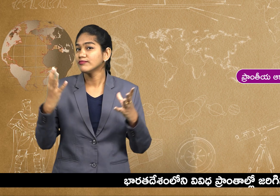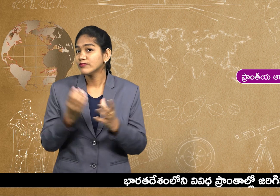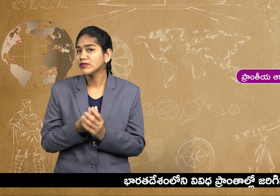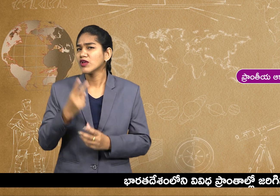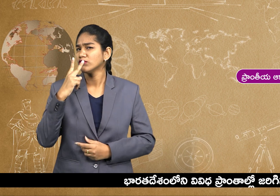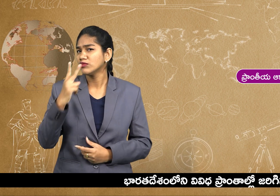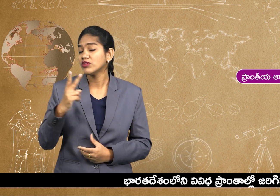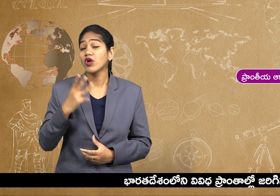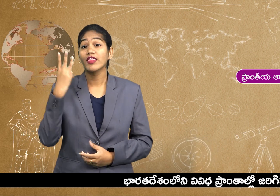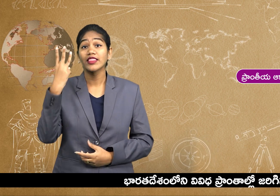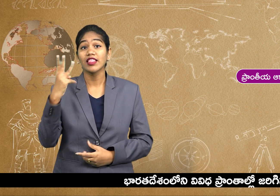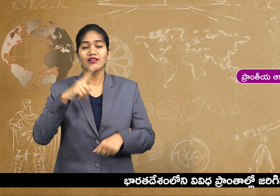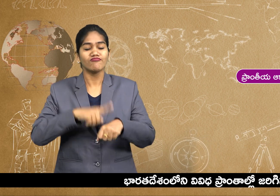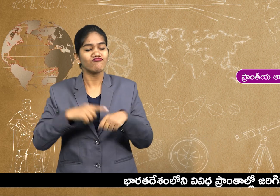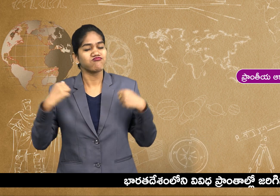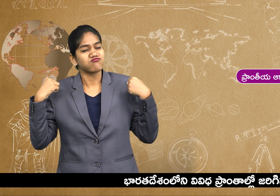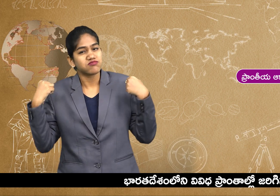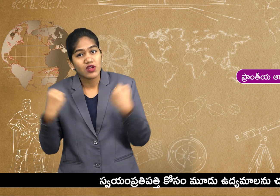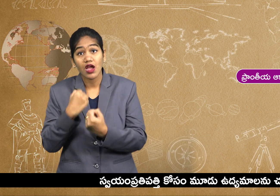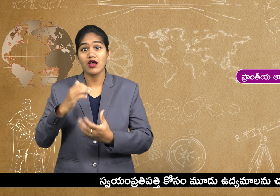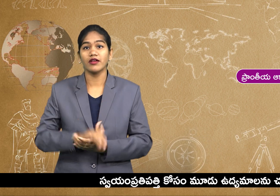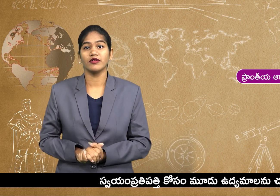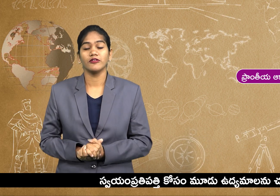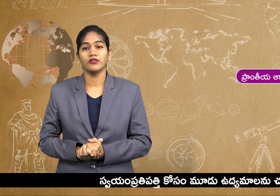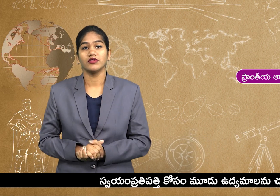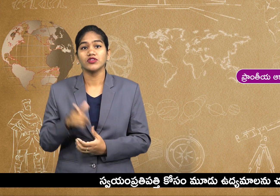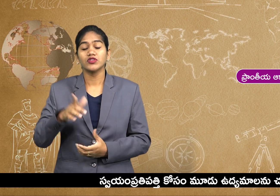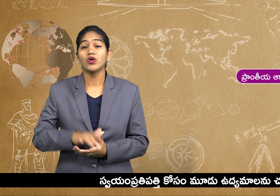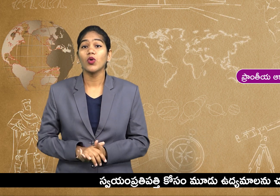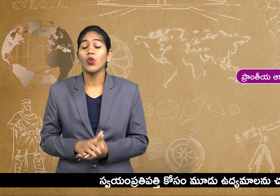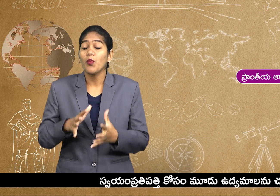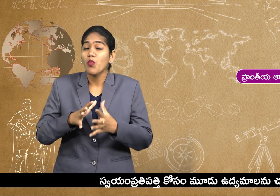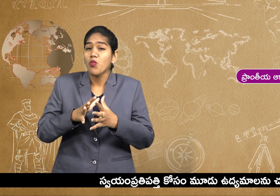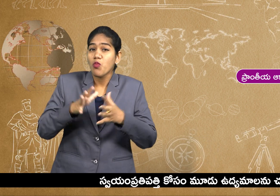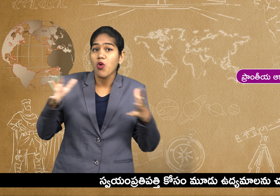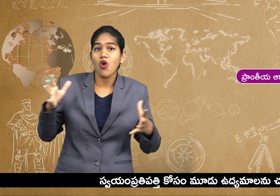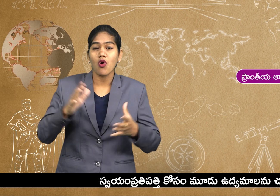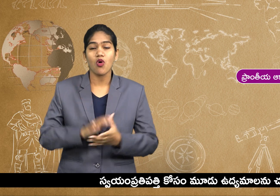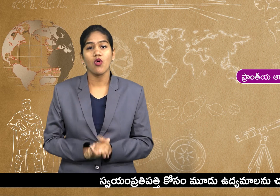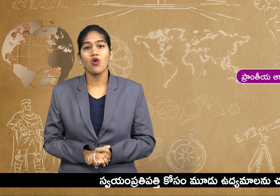భారతదేశంలోని వివిధ ప్రాంతాల్లో జరిగిన స్వయం ప్రతిపత్తి కోసం 3 ఉద్యమాలను చూద్దాం.